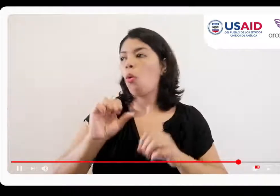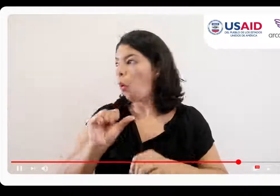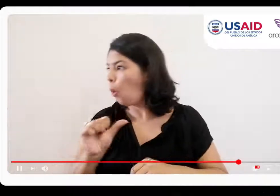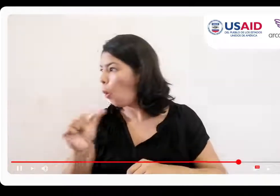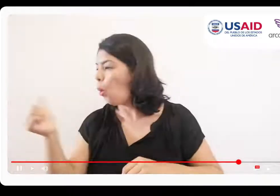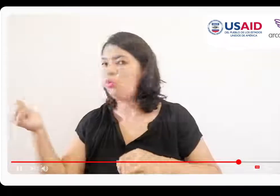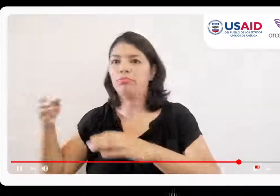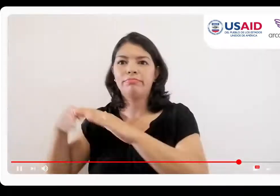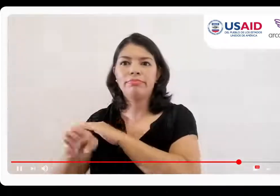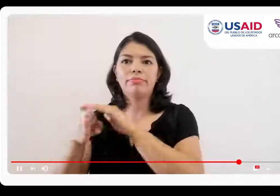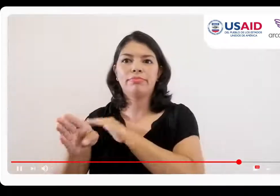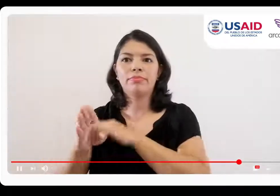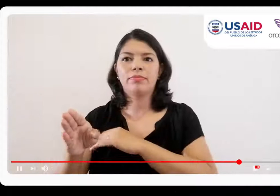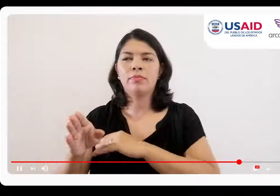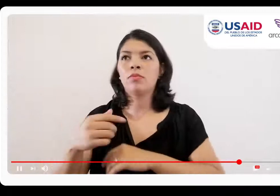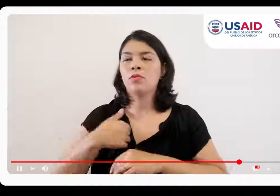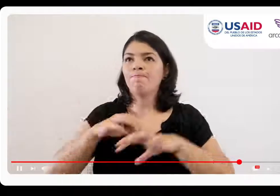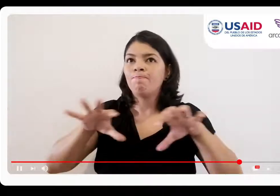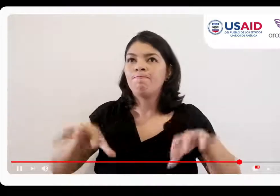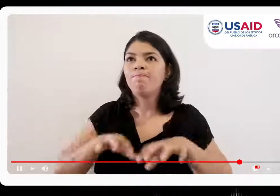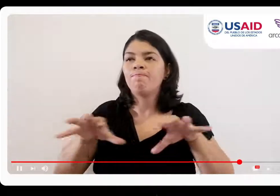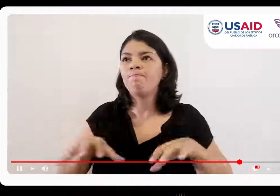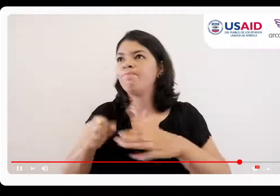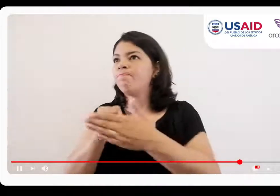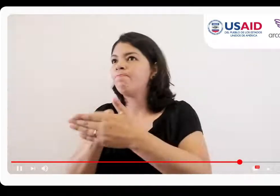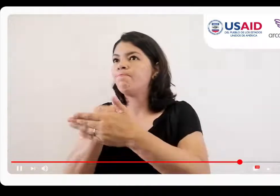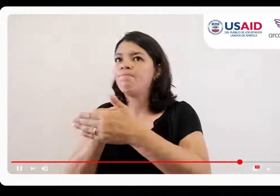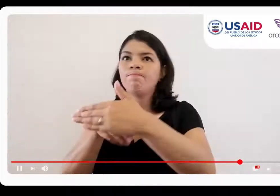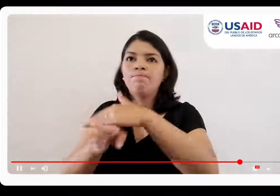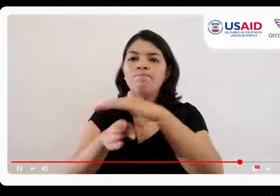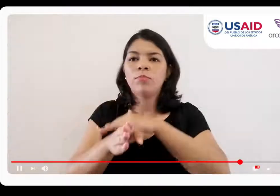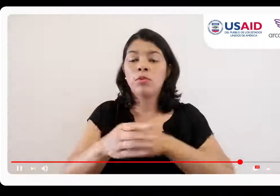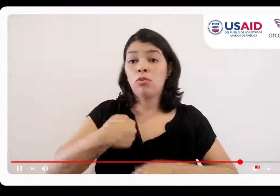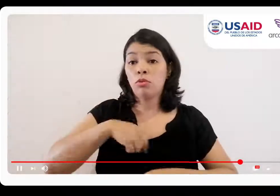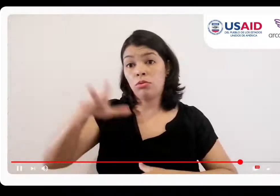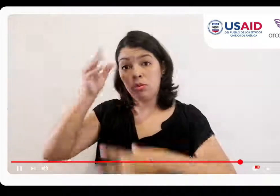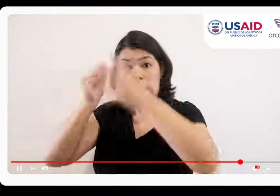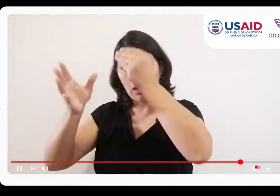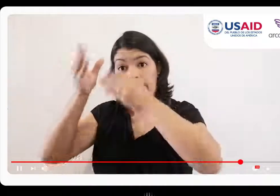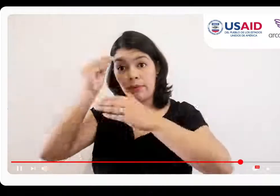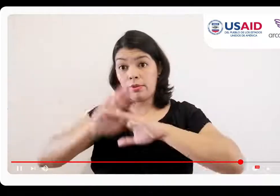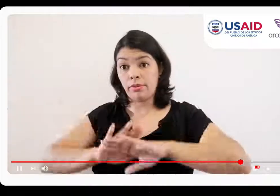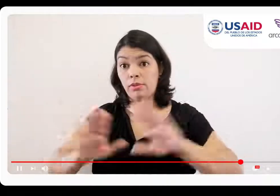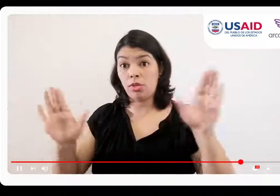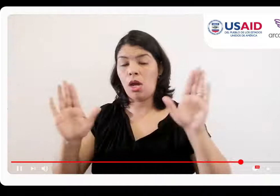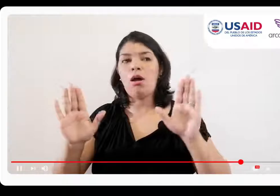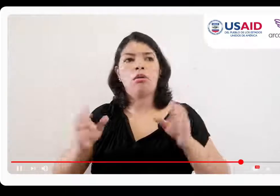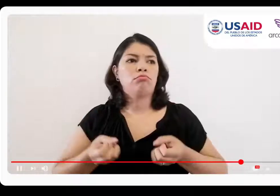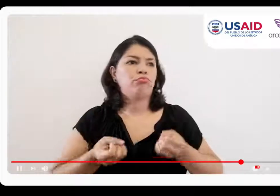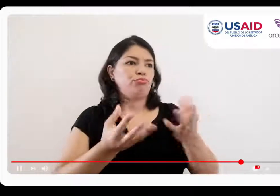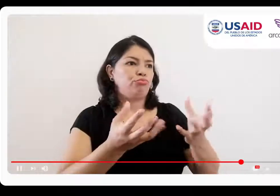ese espacio en otros espacios, o sea, lo que aprendimos, dárselo a otras personas cuando salgamos